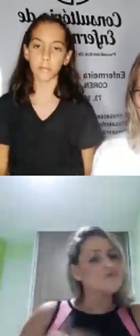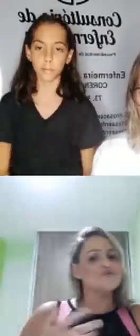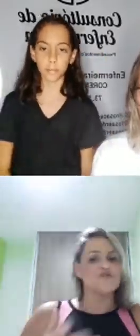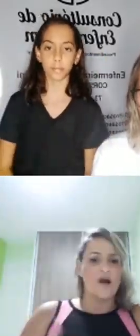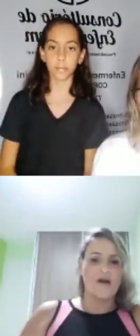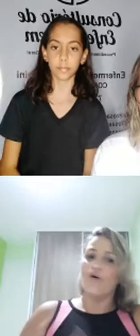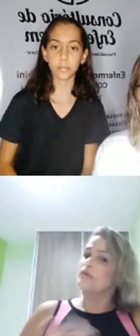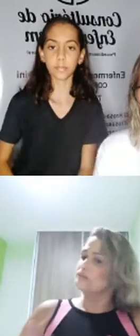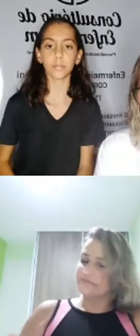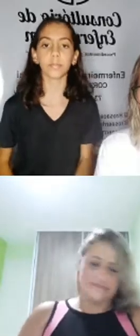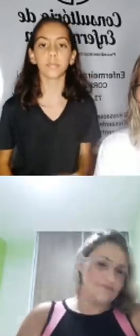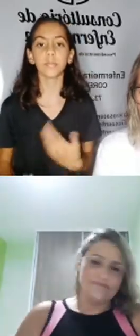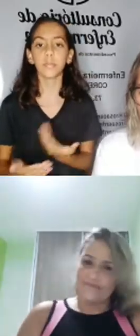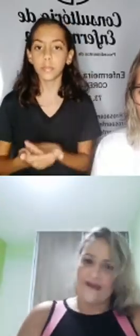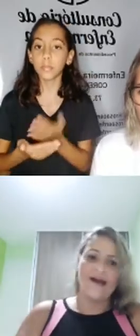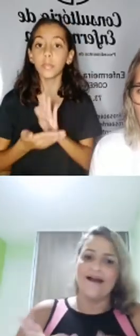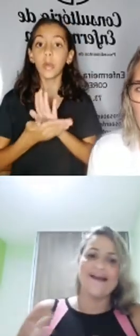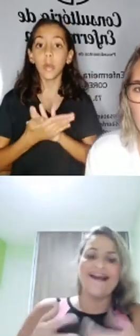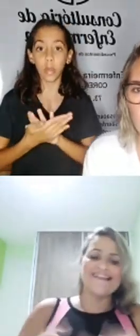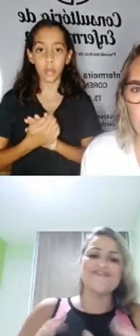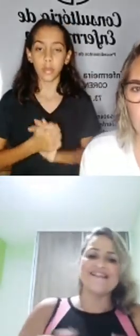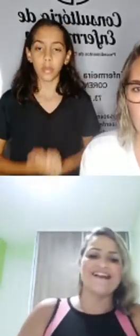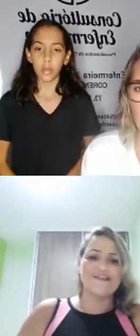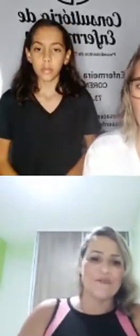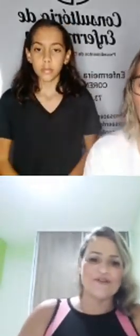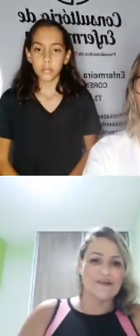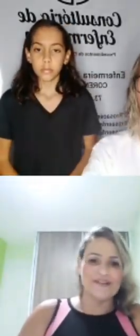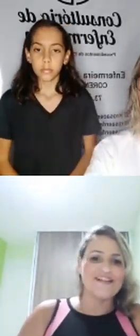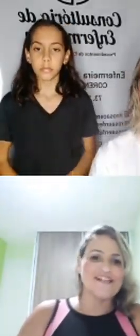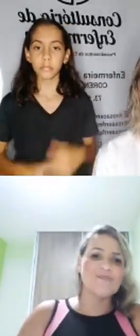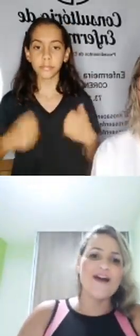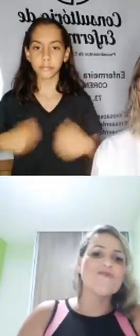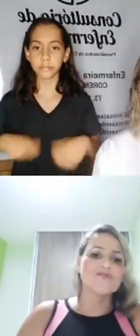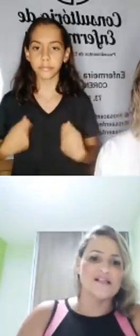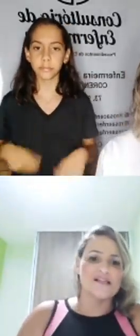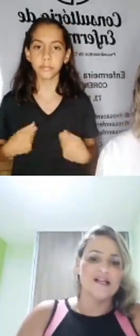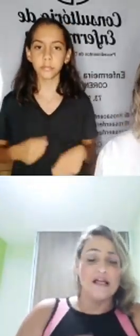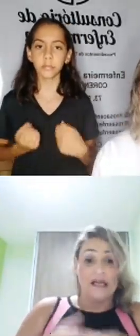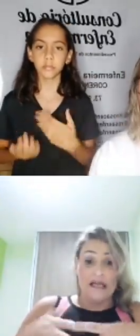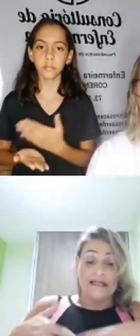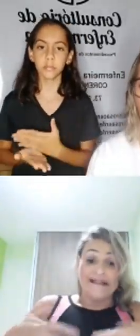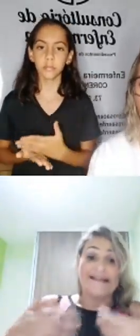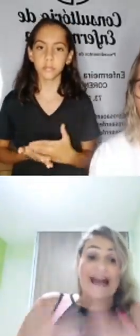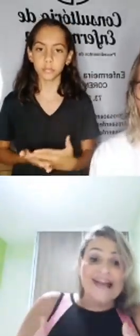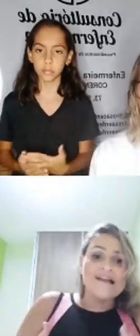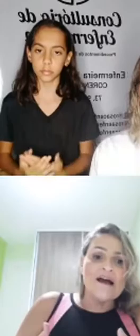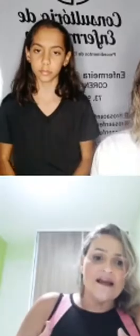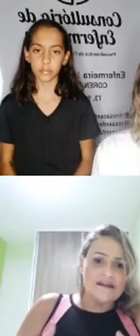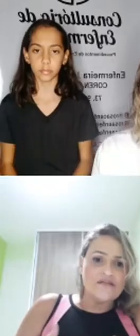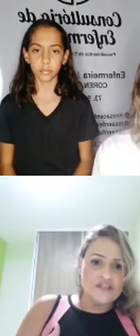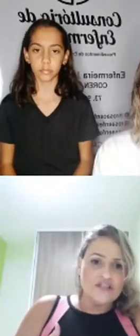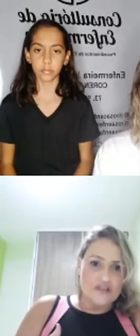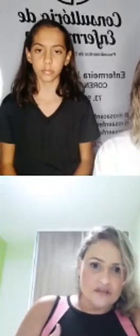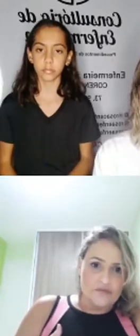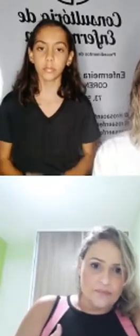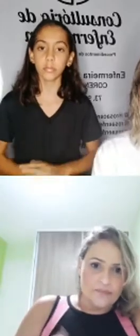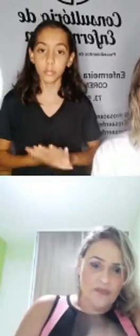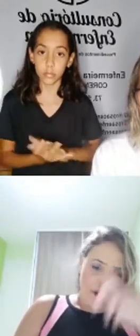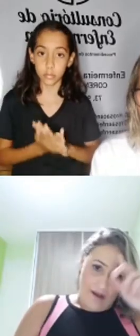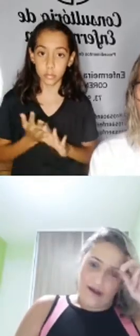precisam continuar com... Essa vai ser a resposta para todas as perguntas. Nada é